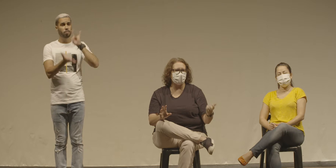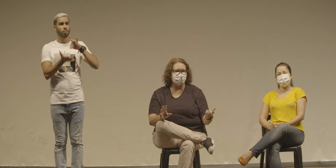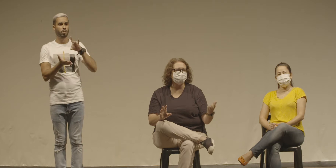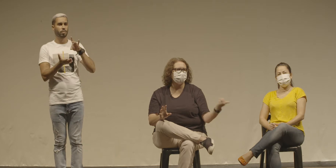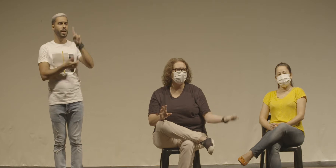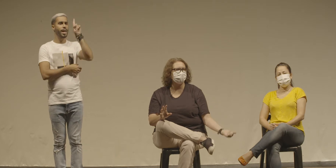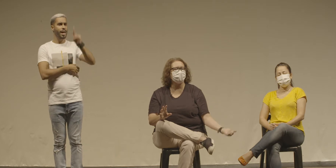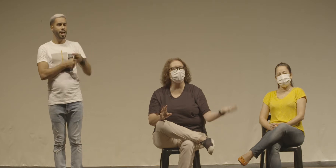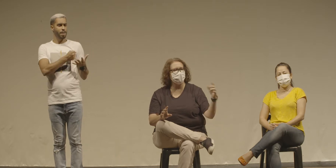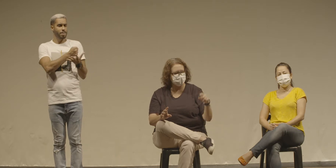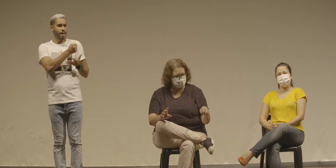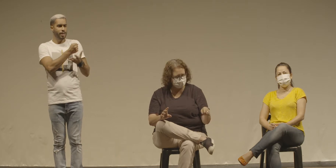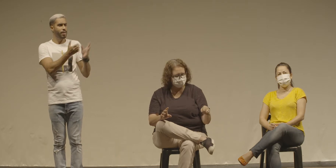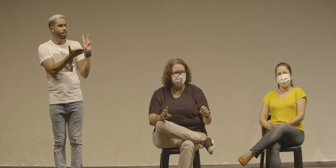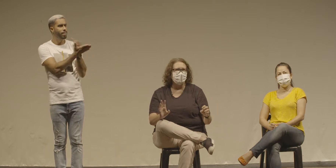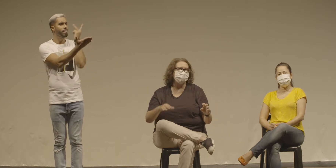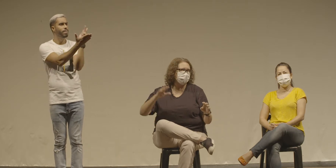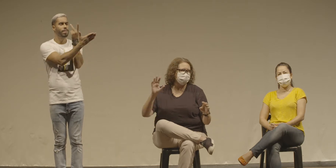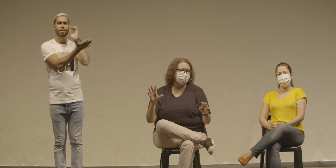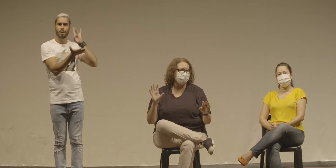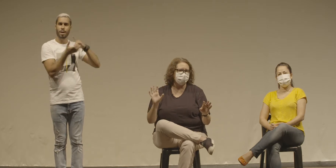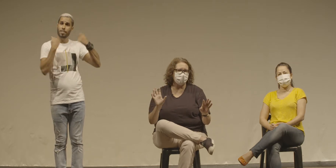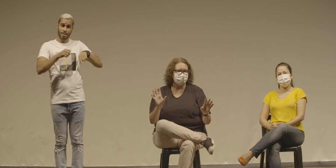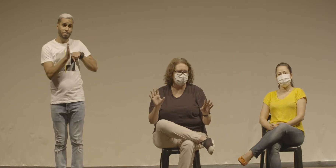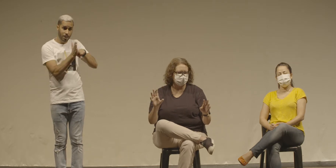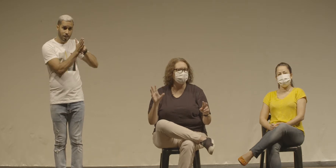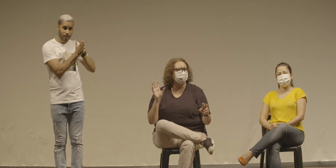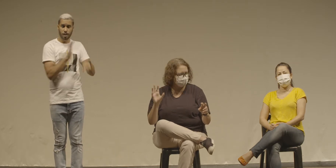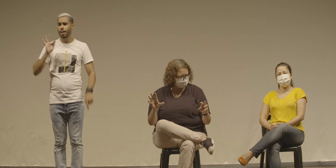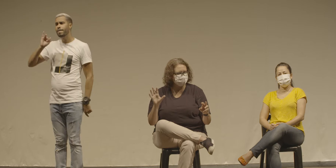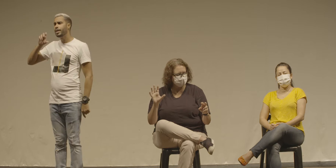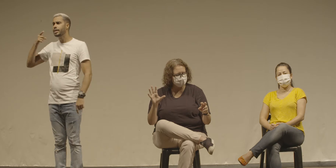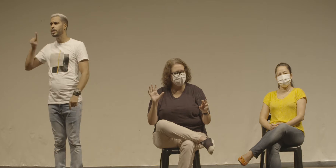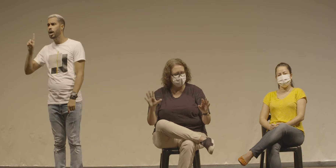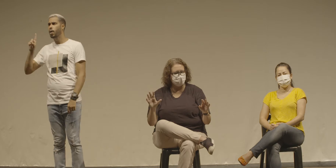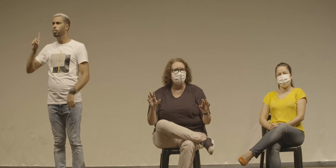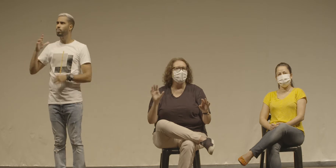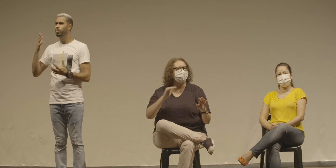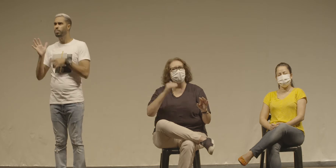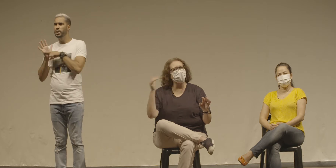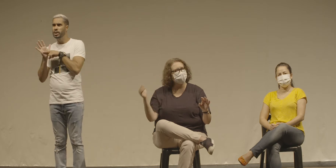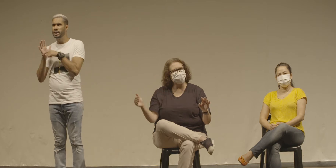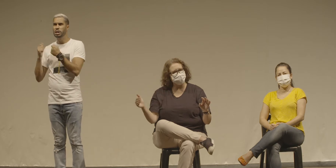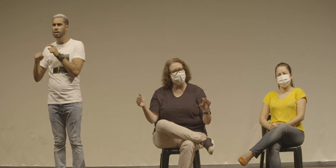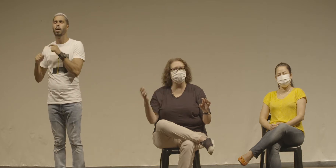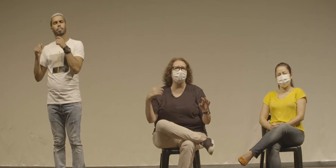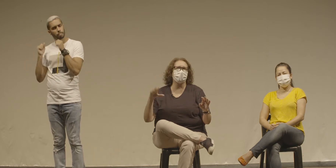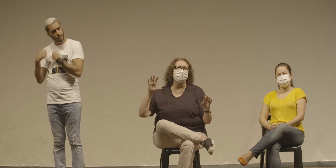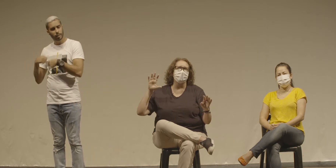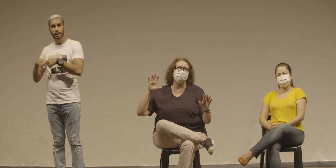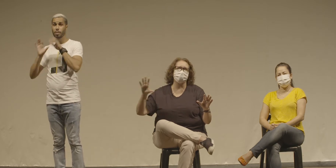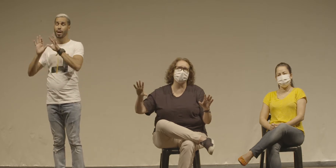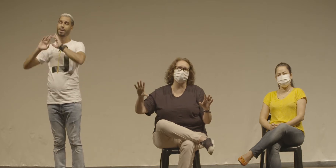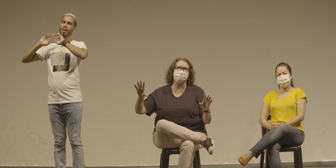fatos reais, então ela tem que ter pesquisa. Não que a ficção não tenha que ter pesquisa, tem que ter pesquisa também. Mas é uma outra pesquisa,